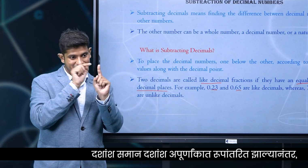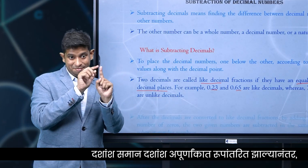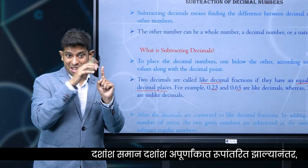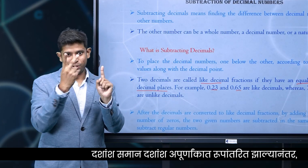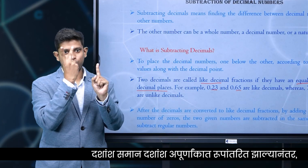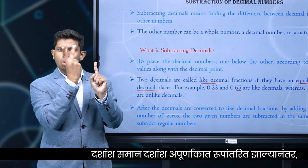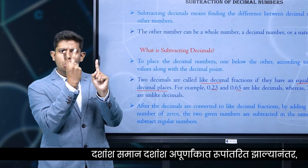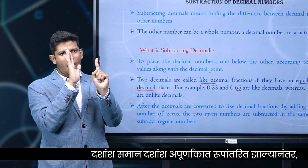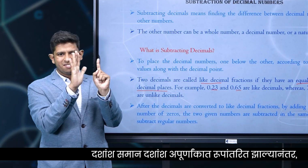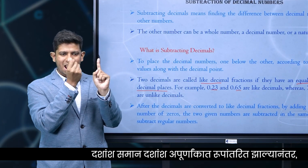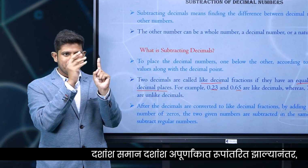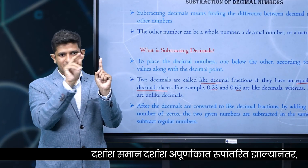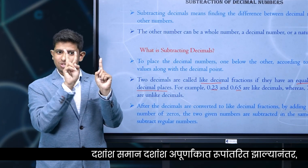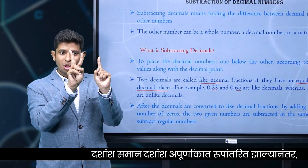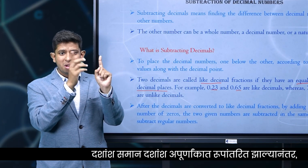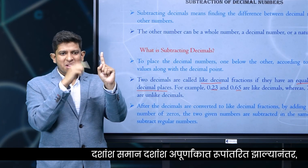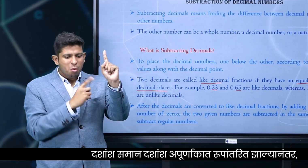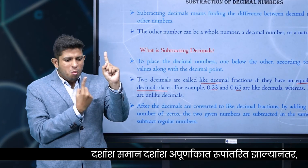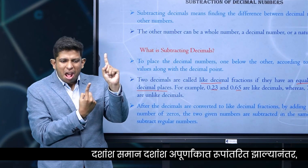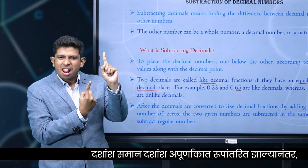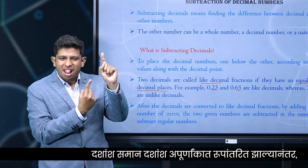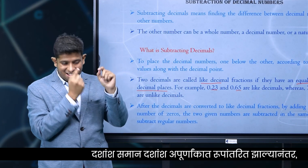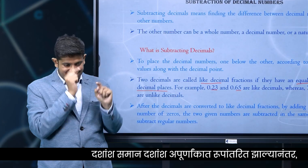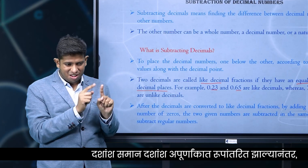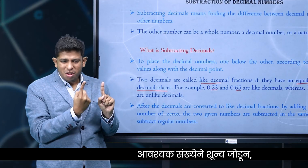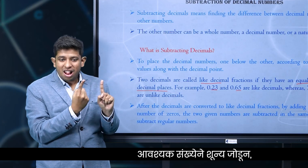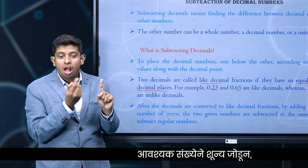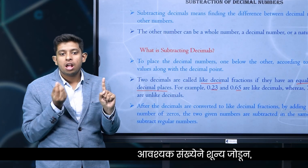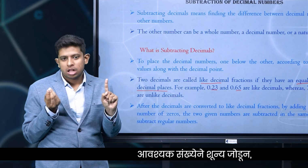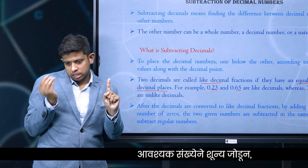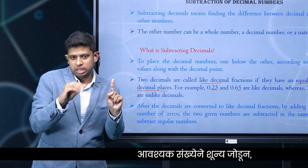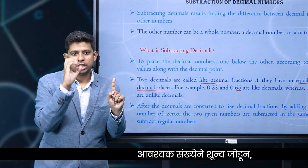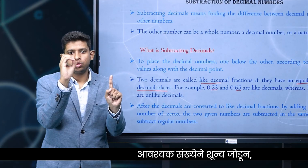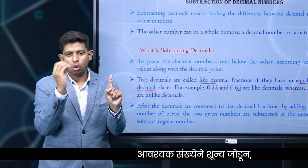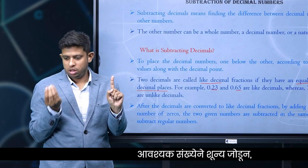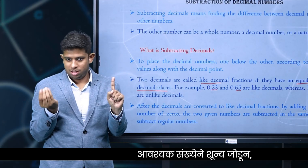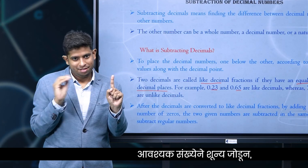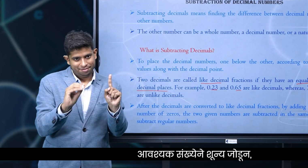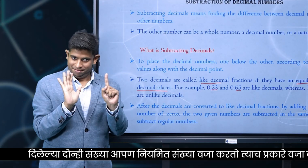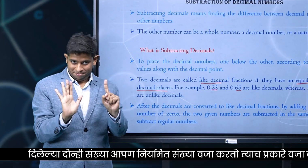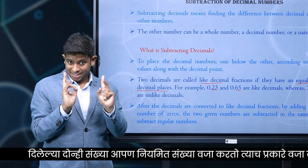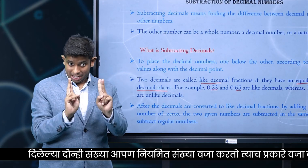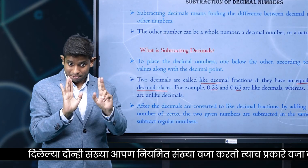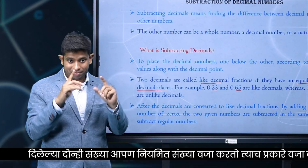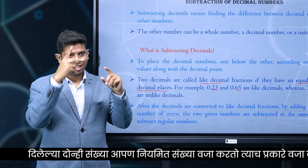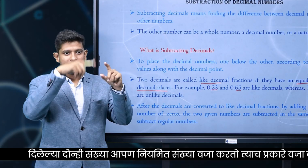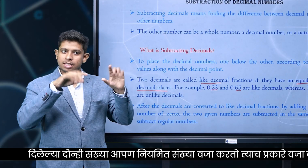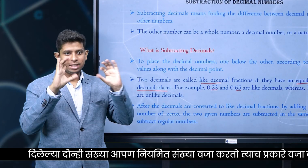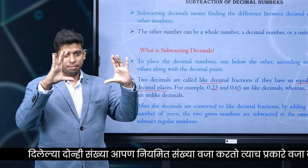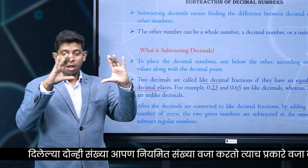दशांश समान दशांश अपूर्णांकात रूपांतरित झाल्यानंतर आवश्यक संख्येने 0 जोडून दिलेल्या दोन्ही संख्या आपण